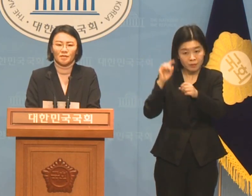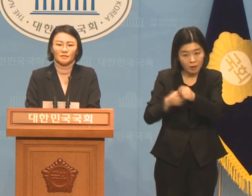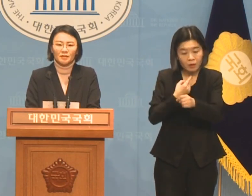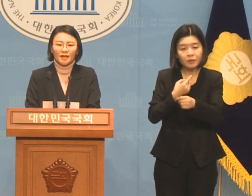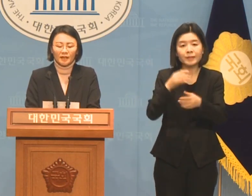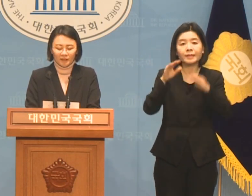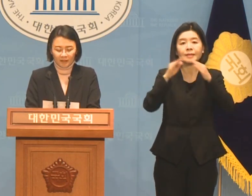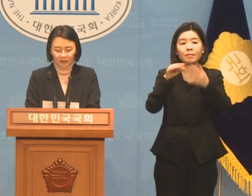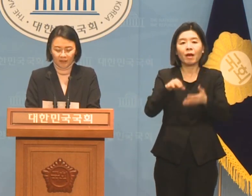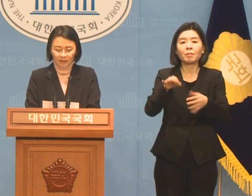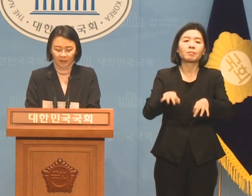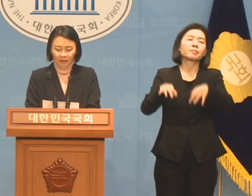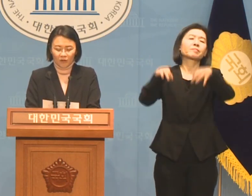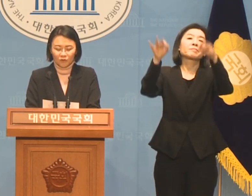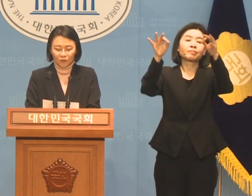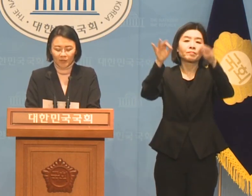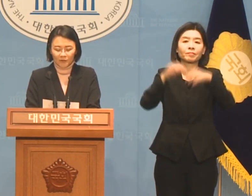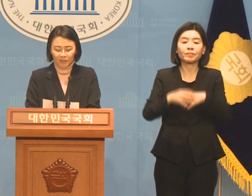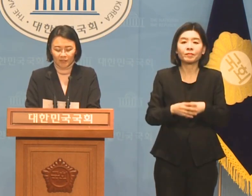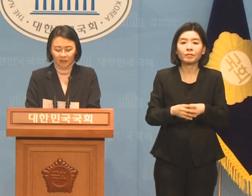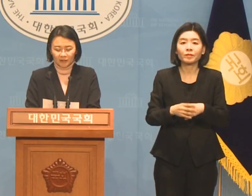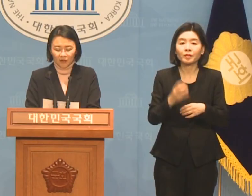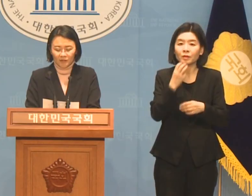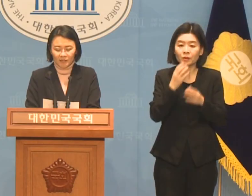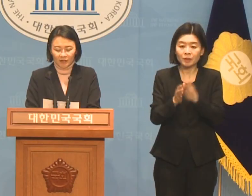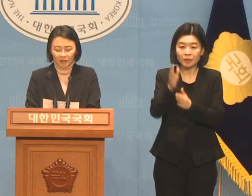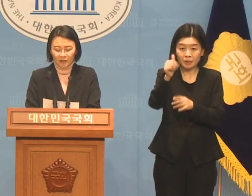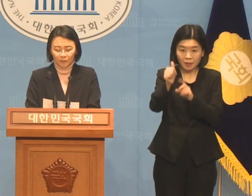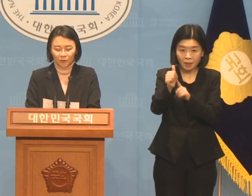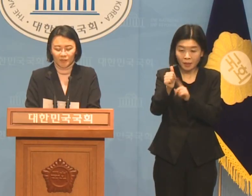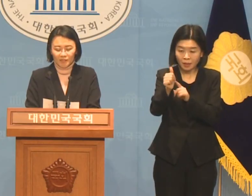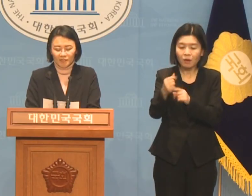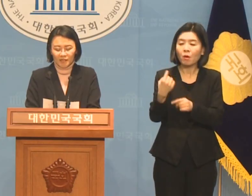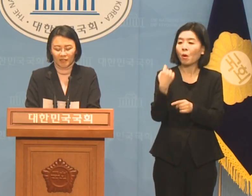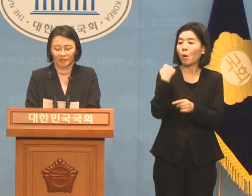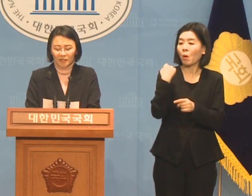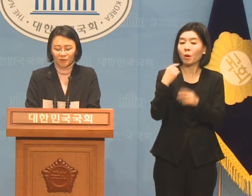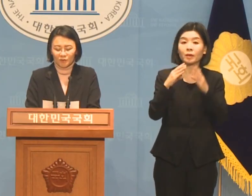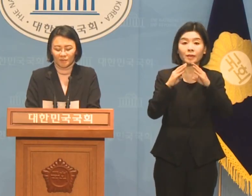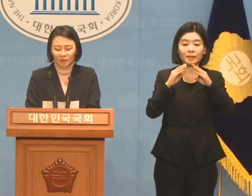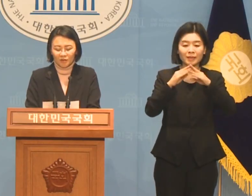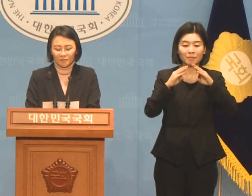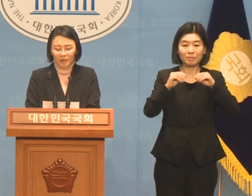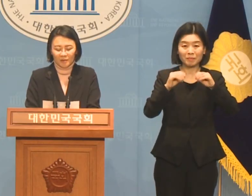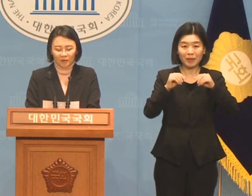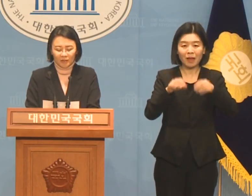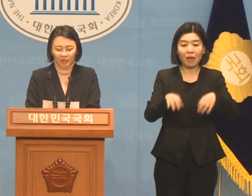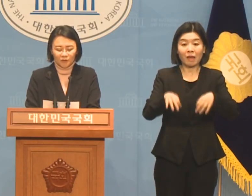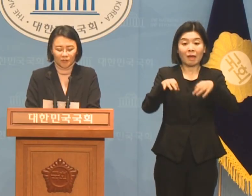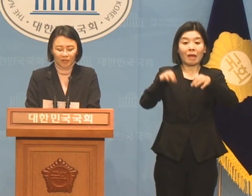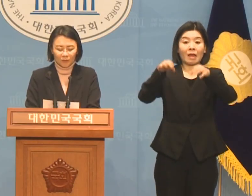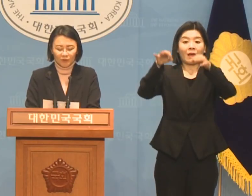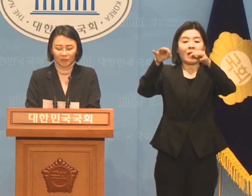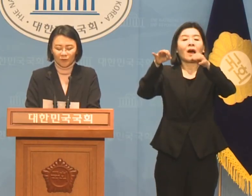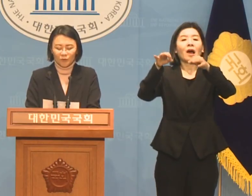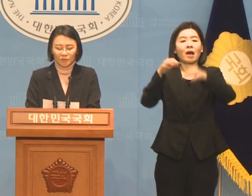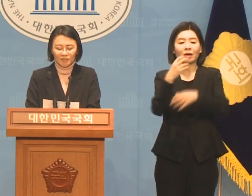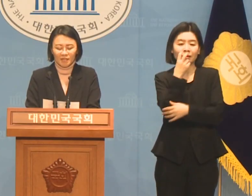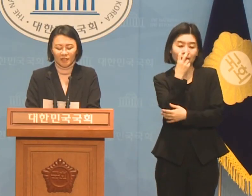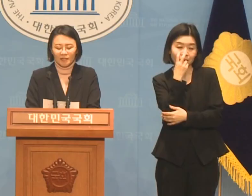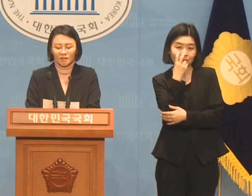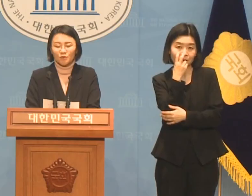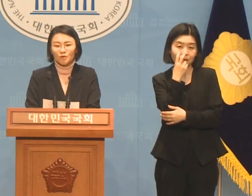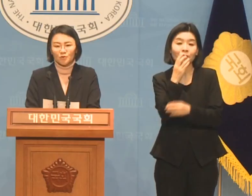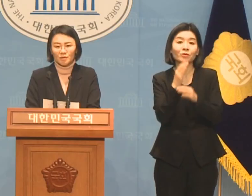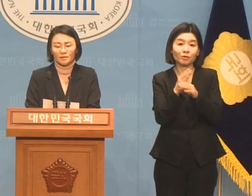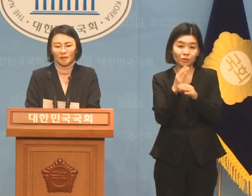확산되고 있습니다. 결국 오세훈 시장은 어제 부동산 시장의 이상 조짐을 언급하며 예의주시하고 있다고